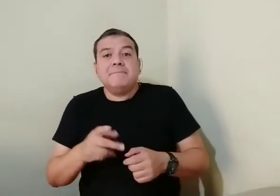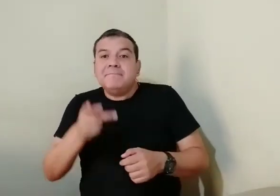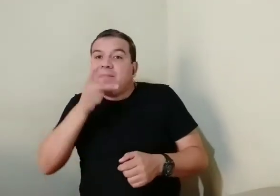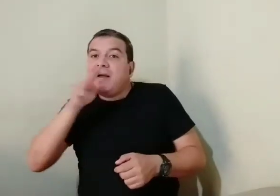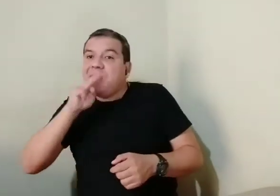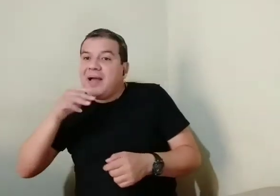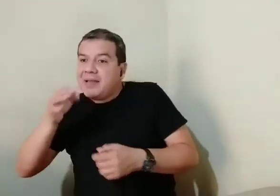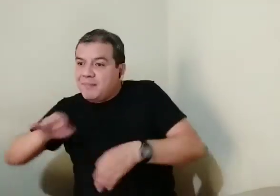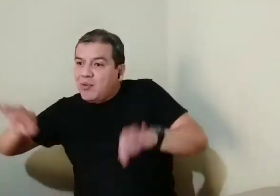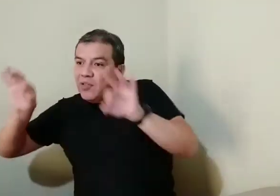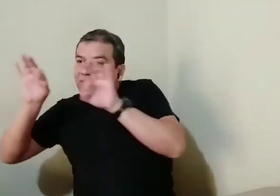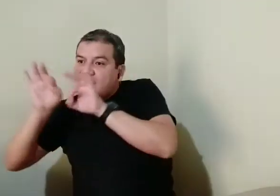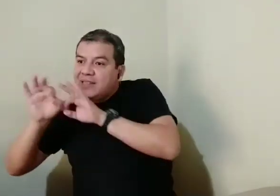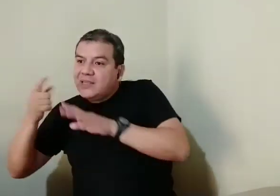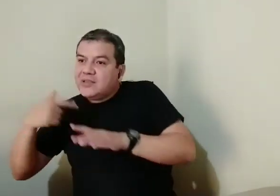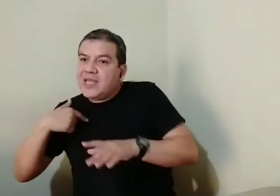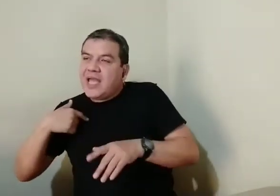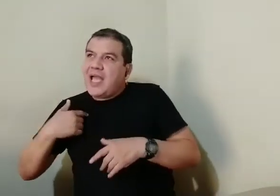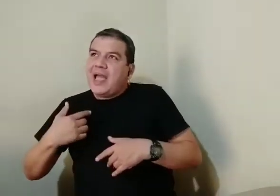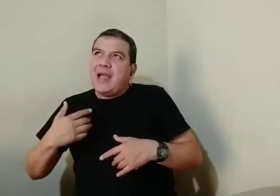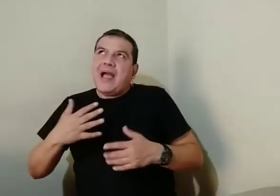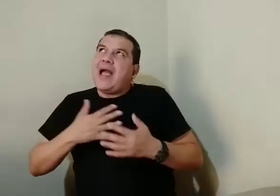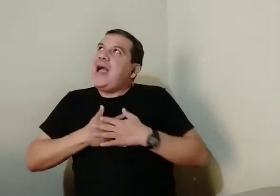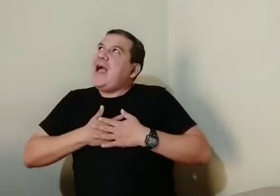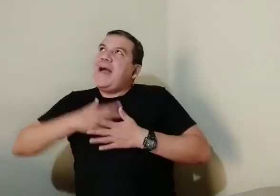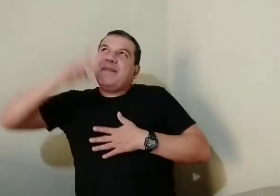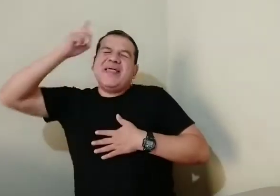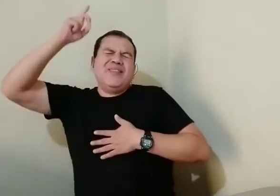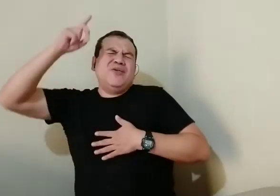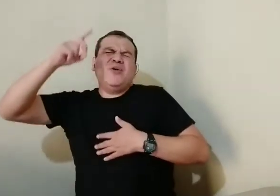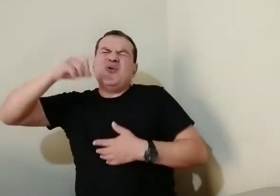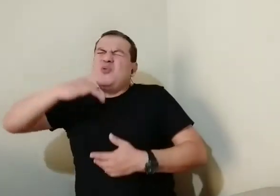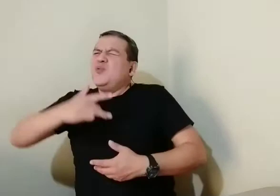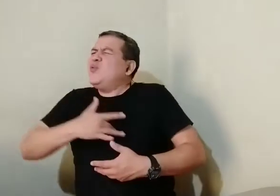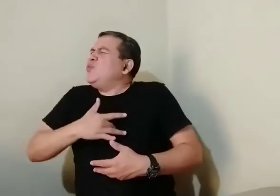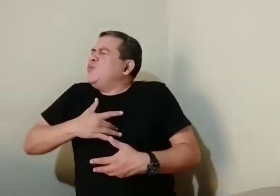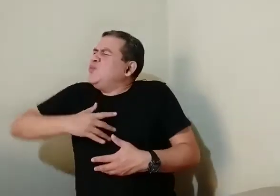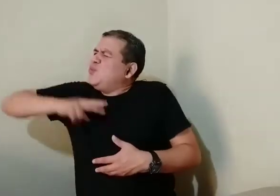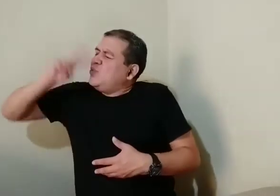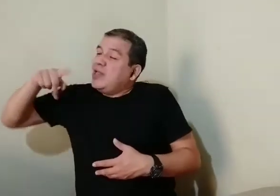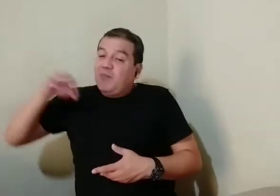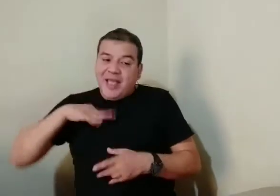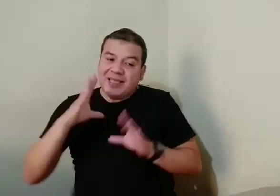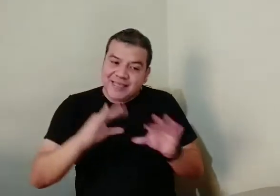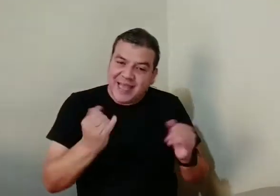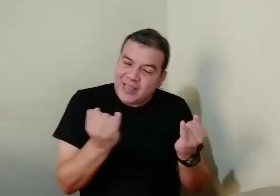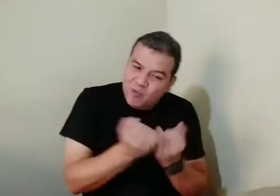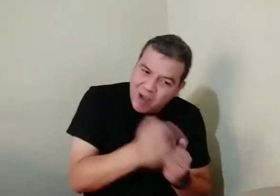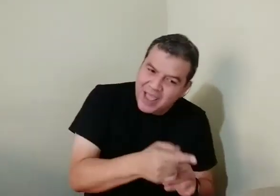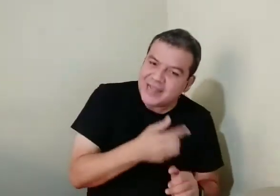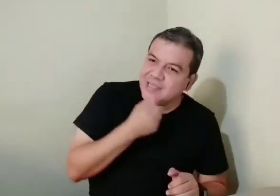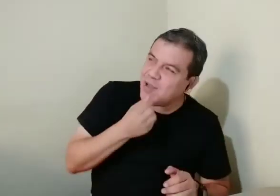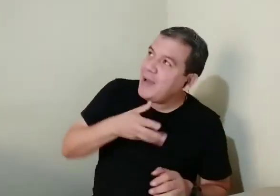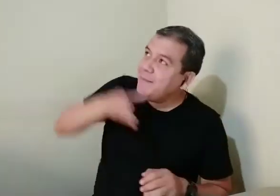Deben enseñar el temor del Señor, una total y amorosa devoción y sumisión a